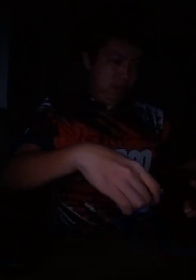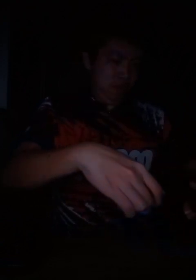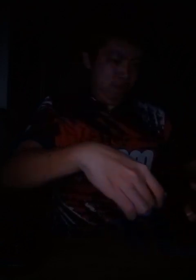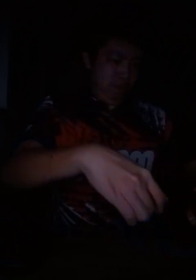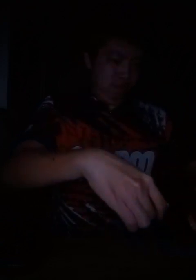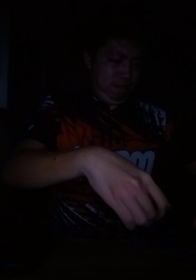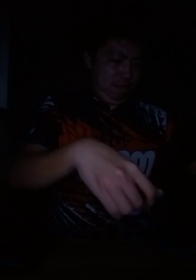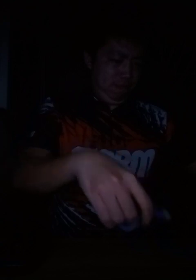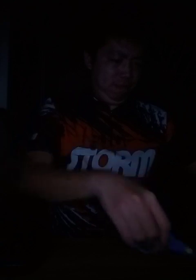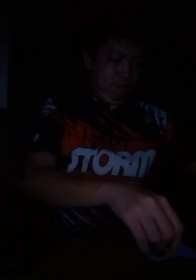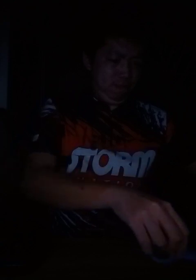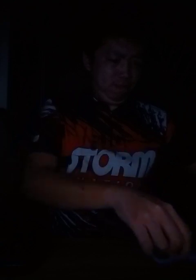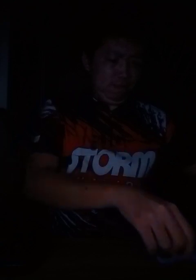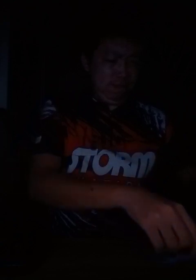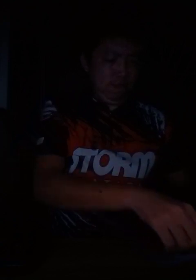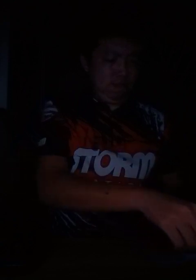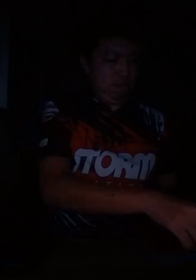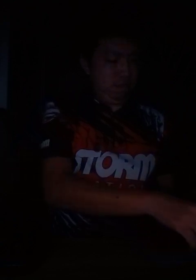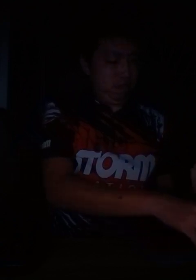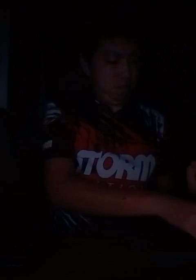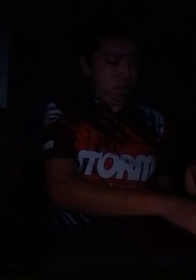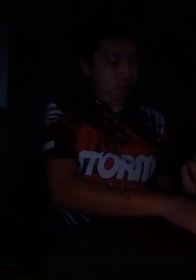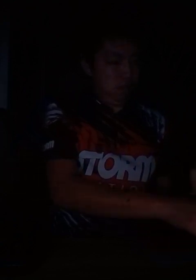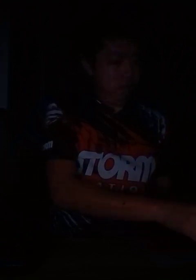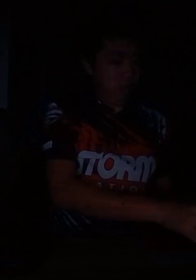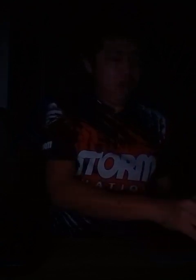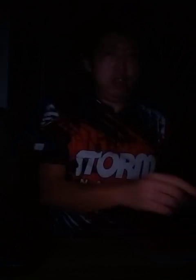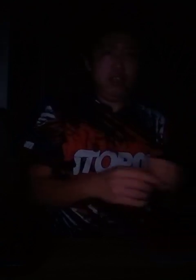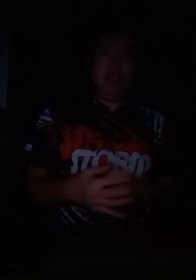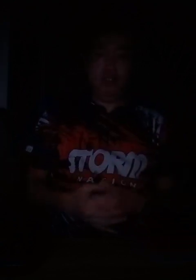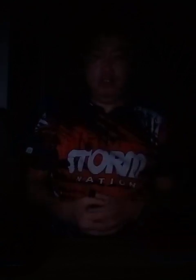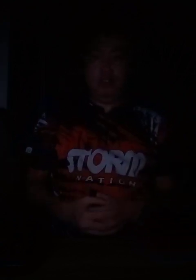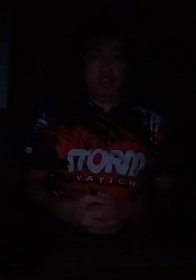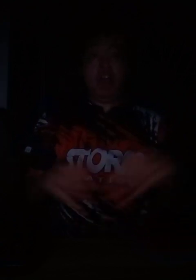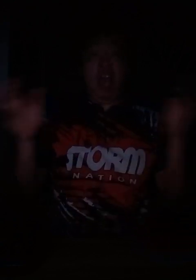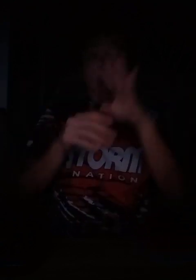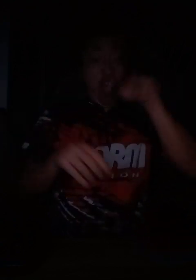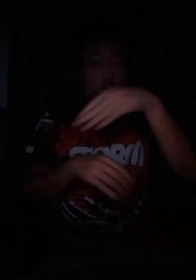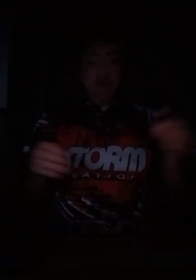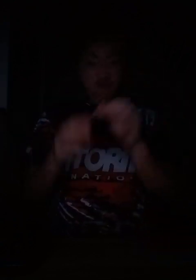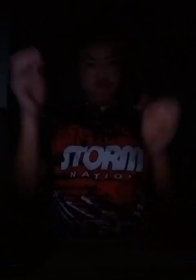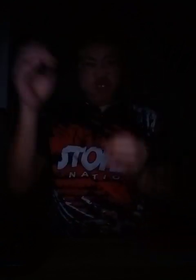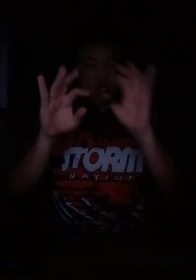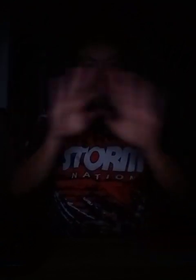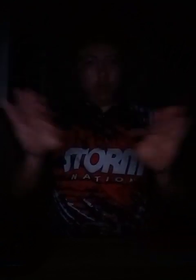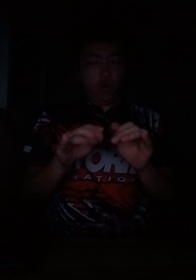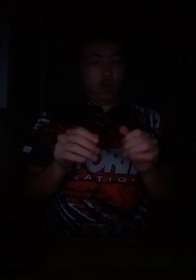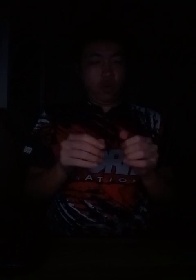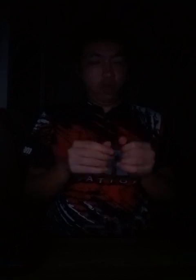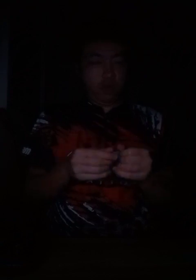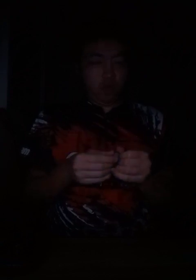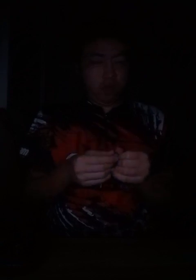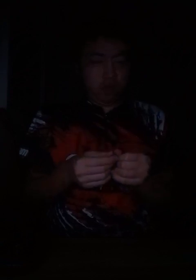영화관에선 한때 영화 상영이 중단됐습니다. 인천 남동구에서도 비슷한 이유로 만수동 아파트 단지